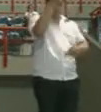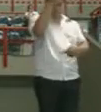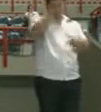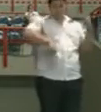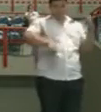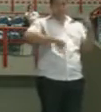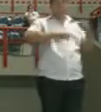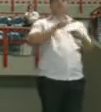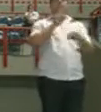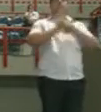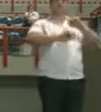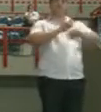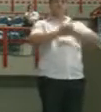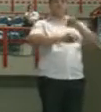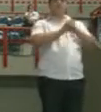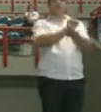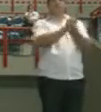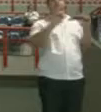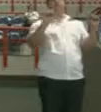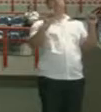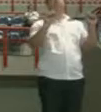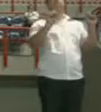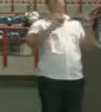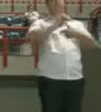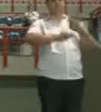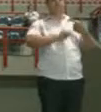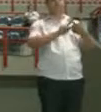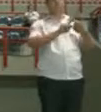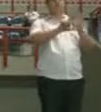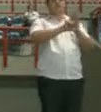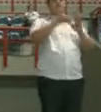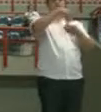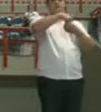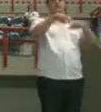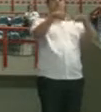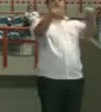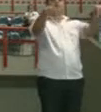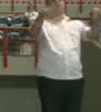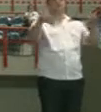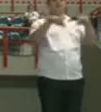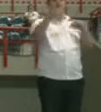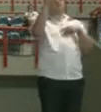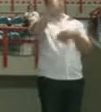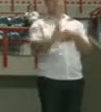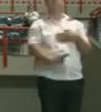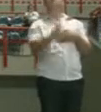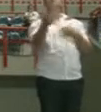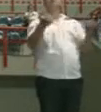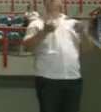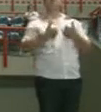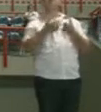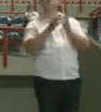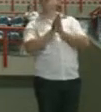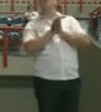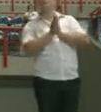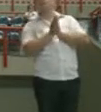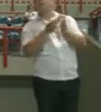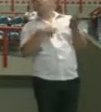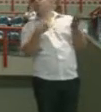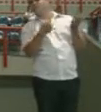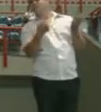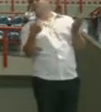tráfico negreiro e a lei de terras do Brasil. O que é que diz a lei de terras, por favor? Um de cada vez, senão eu